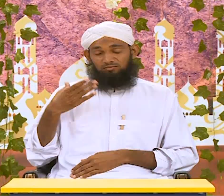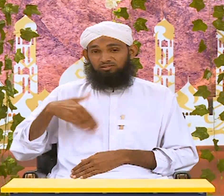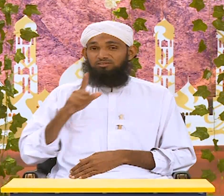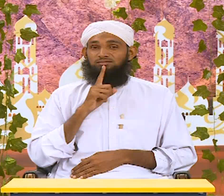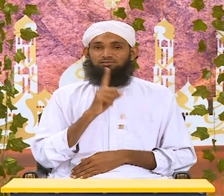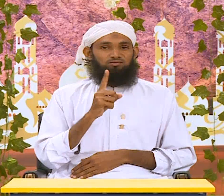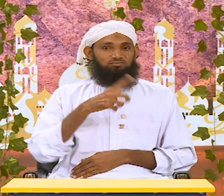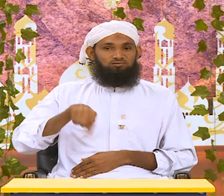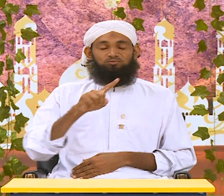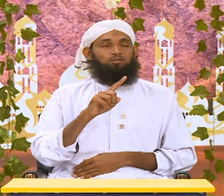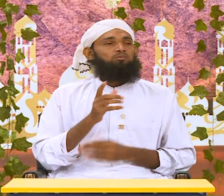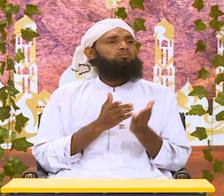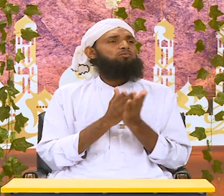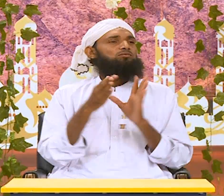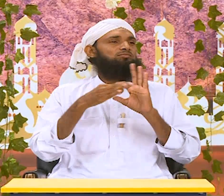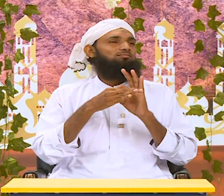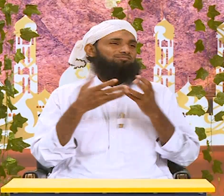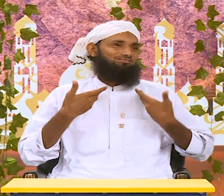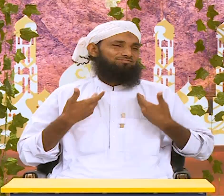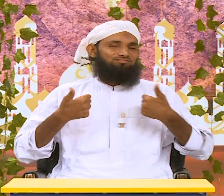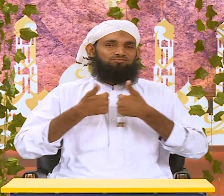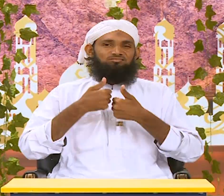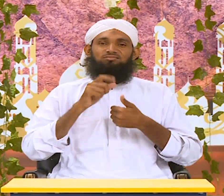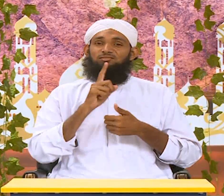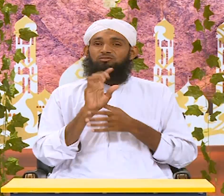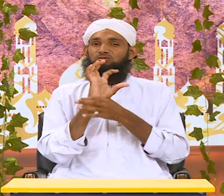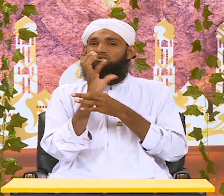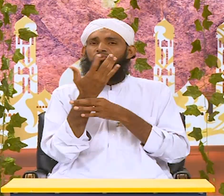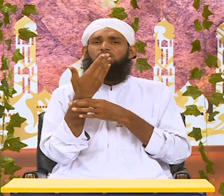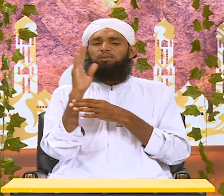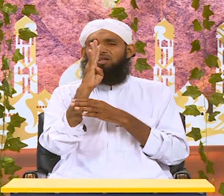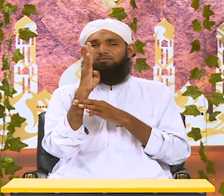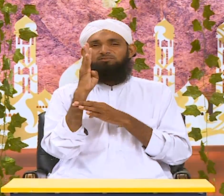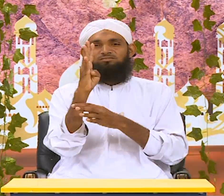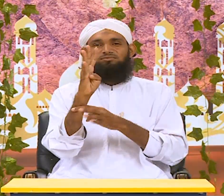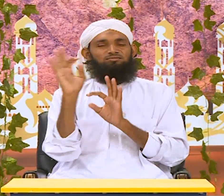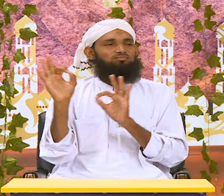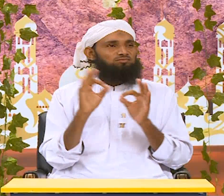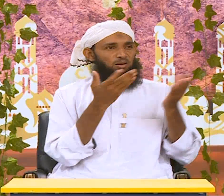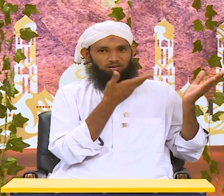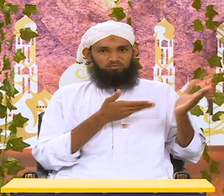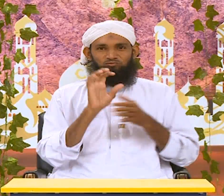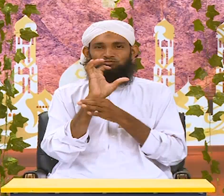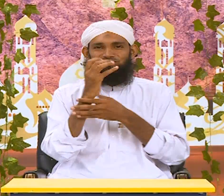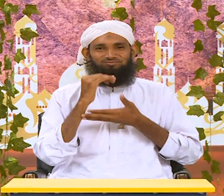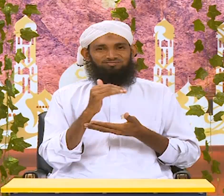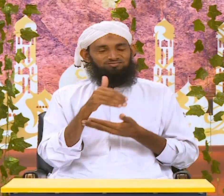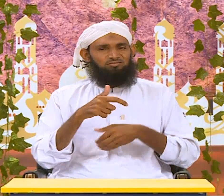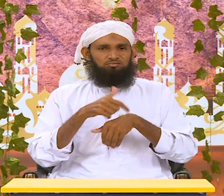حقیقت ہے، ہم سب مسافر ہیں۔ یہ دنیا گویا بیچ صحرا میں ایک درخت ہے۔ مسافر آتے ہیں، کچھ دیر یہاں ٹھہرتے ہیں اور آخرت